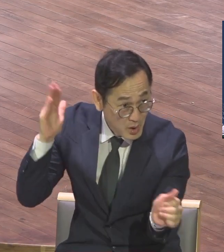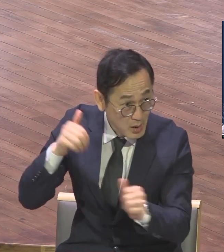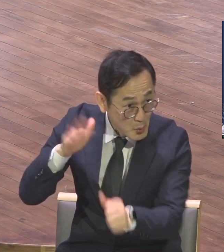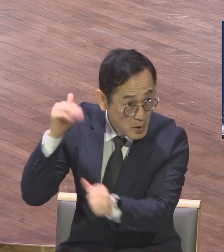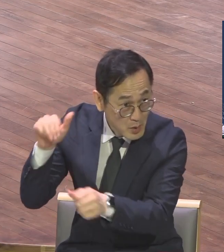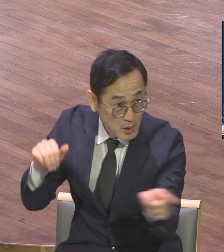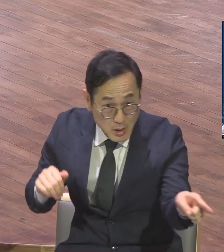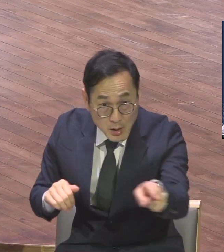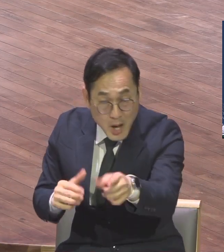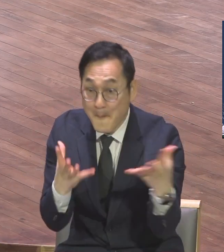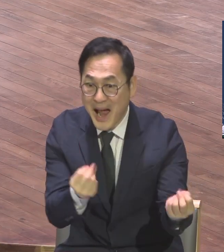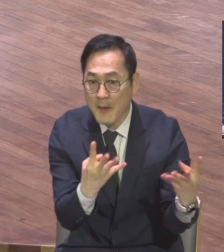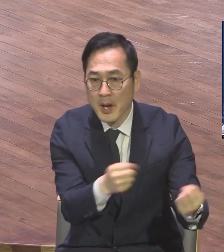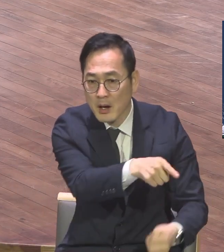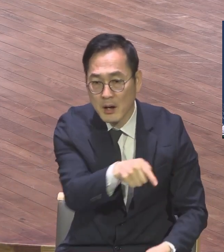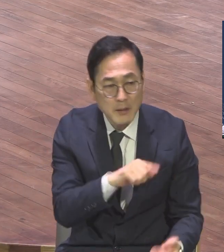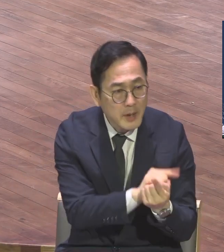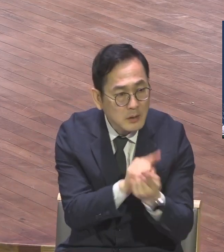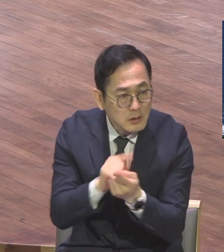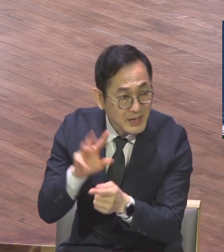분이 많더라고.